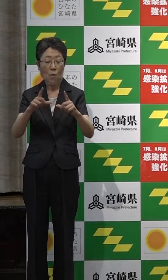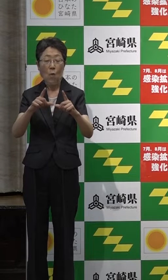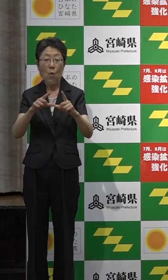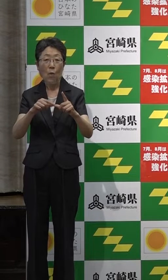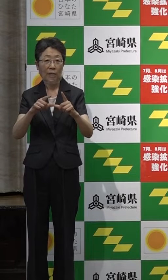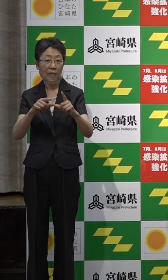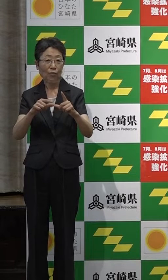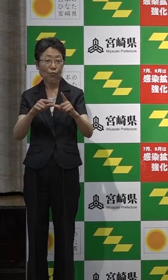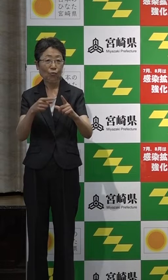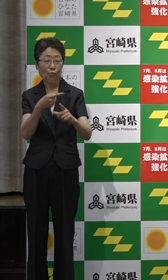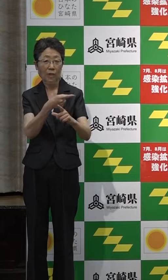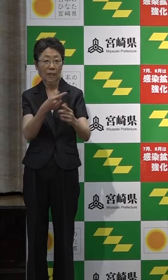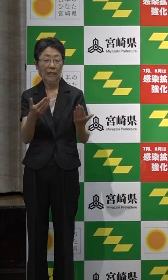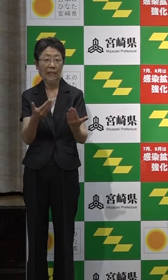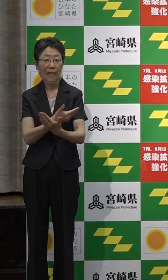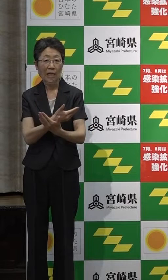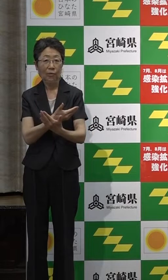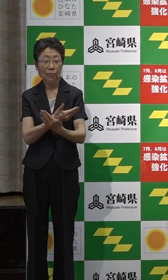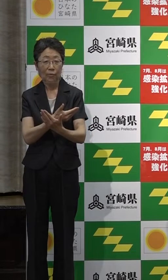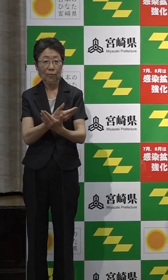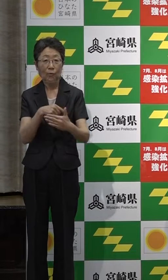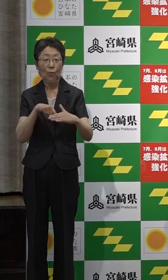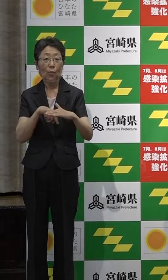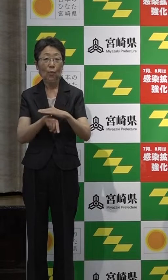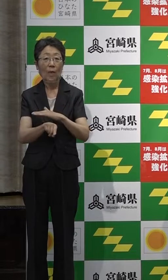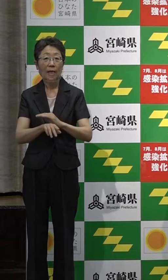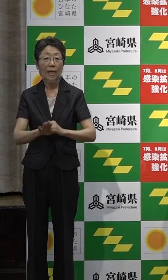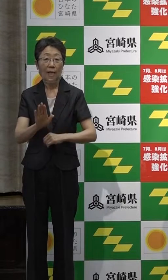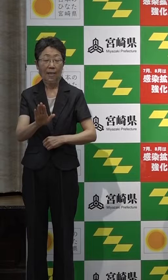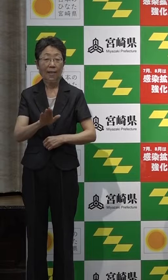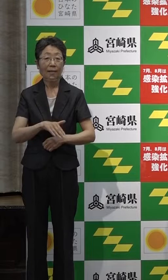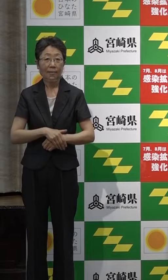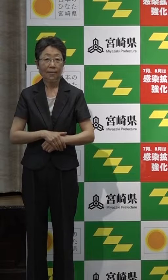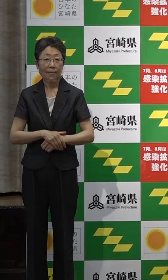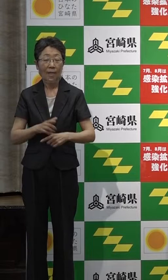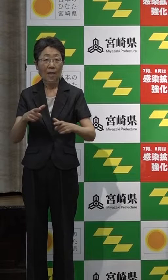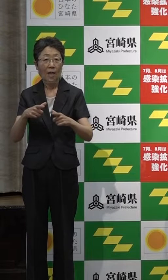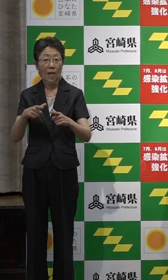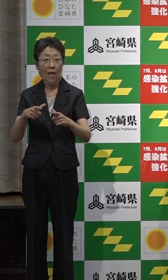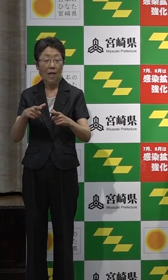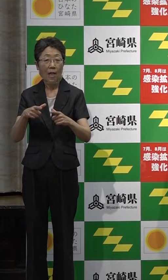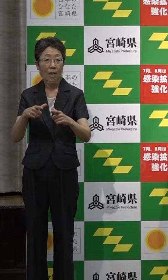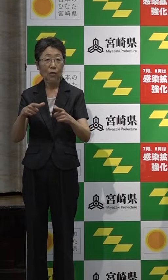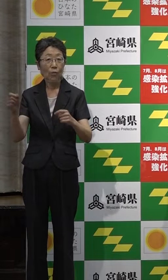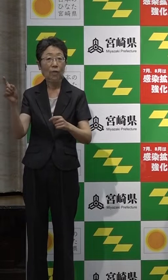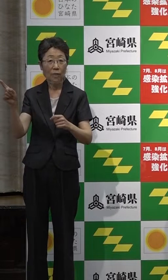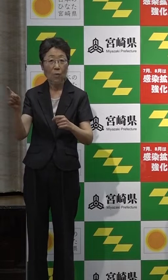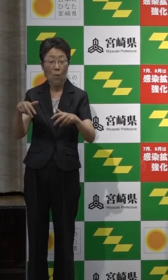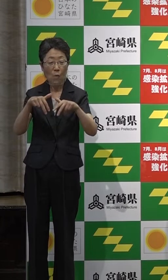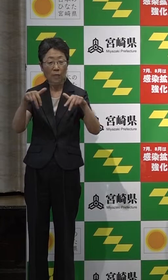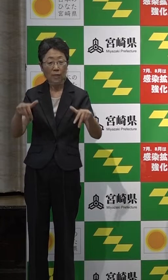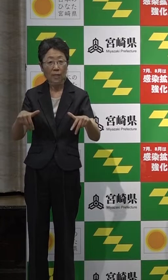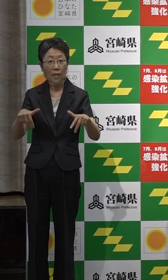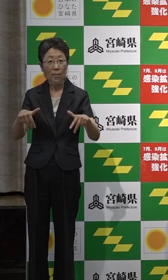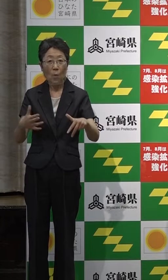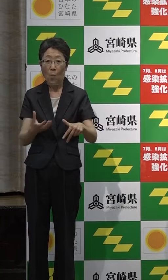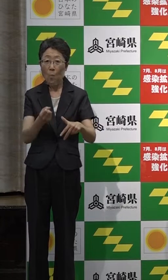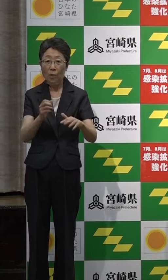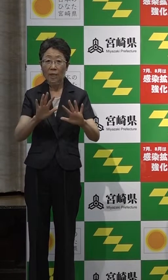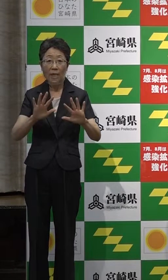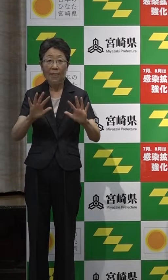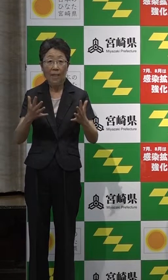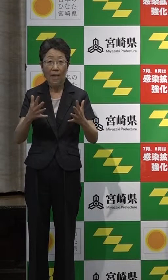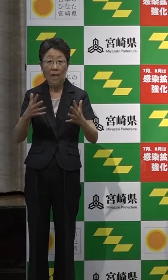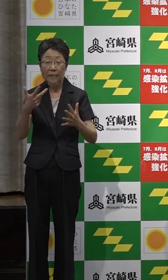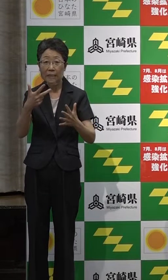を行っているところであります。国のシステムの入力が起きていない市町村とか医療機関もあるというような状